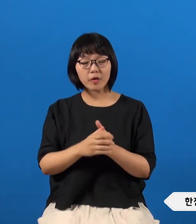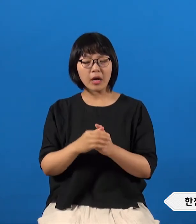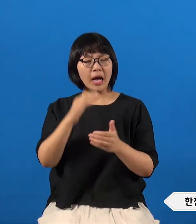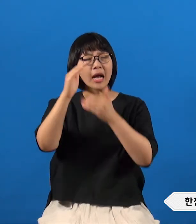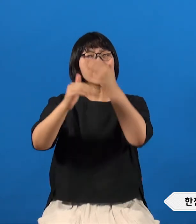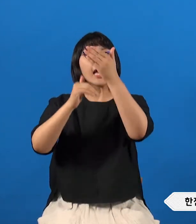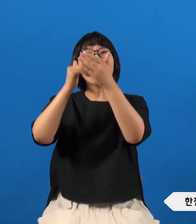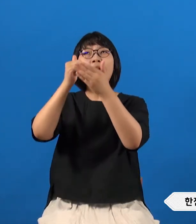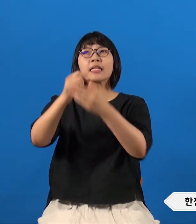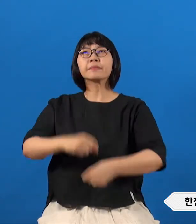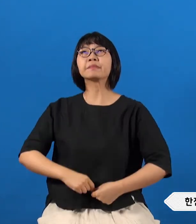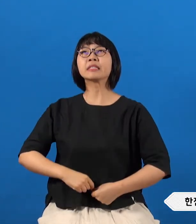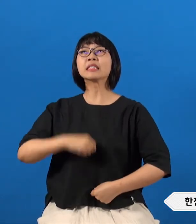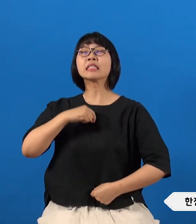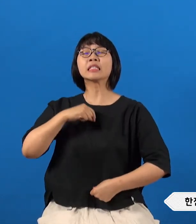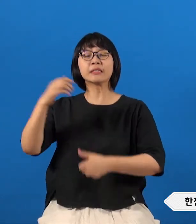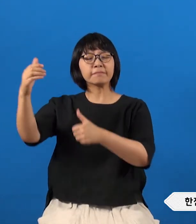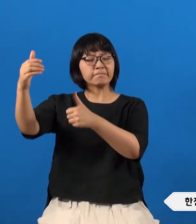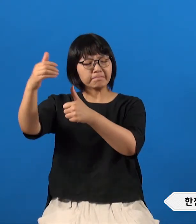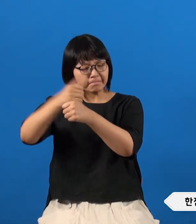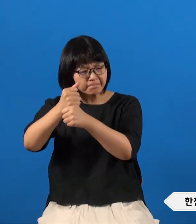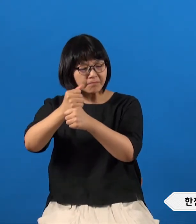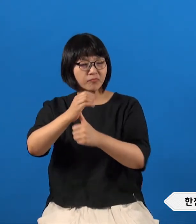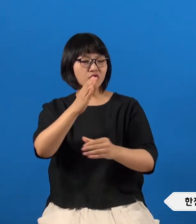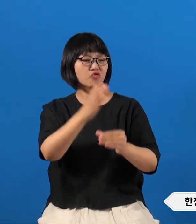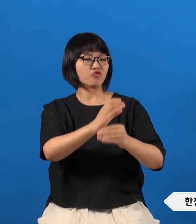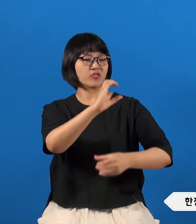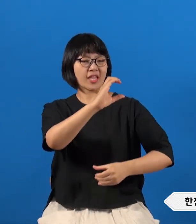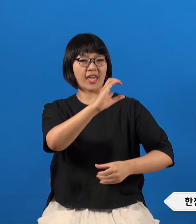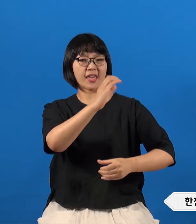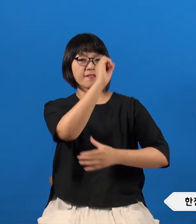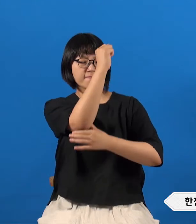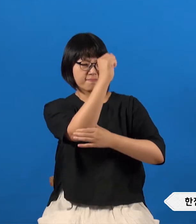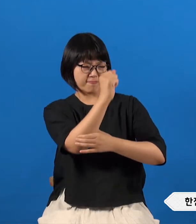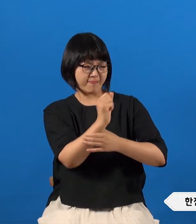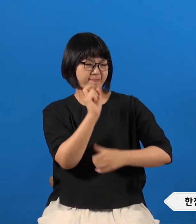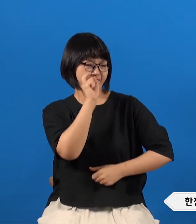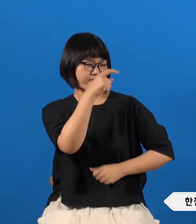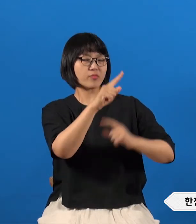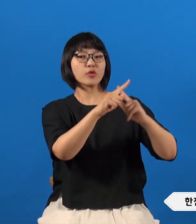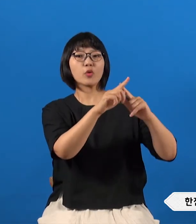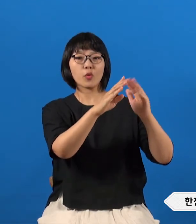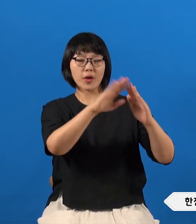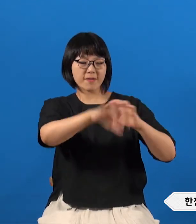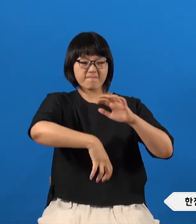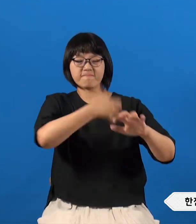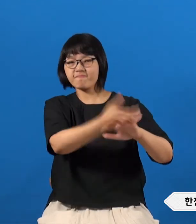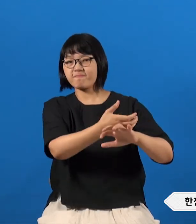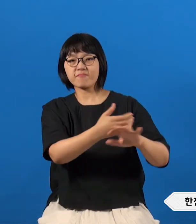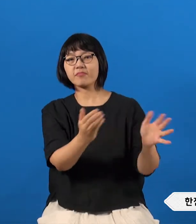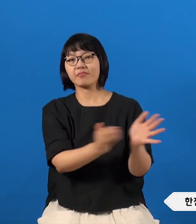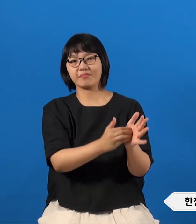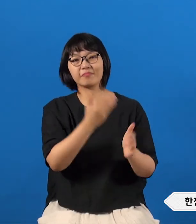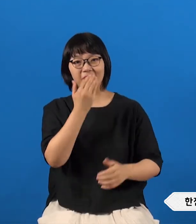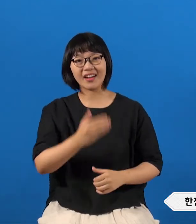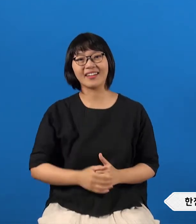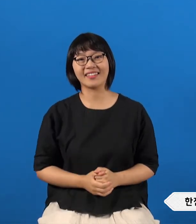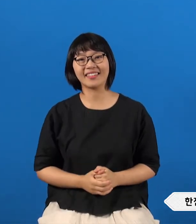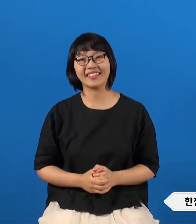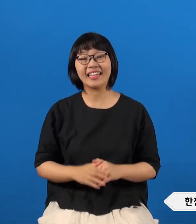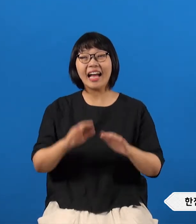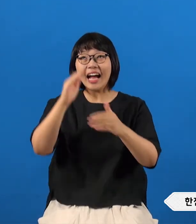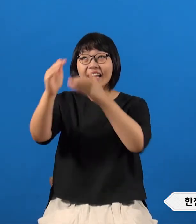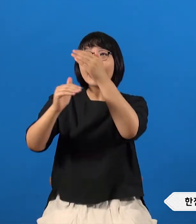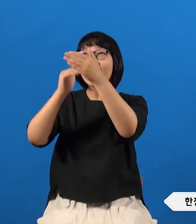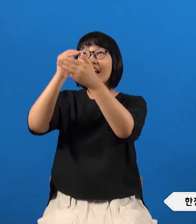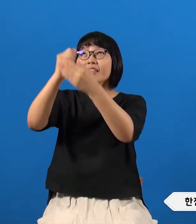의 하나를 붙들고 중세의 그 타락한 교회를 개혁을 해냈습니다. 하나님의 의,